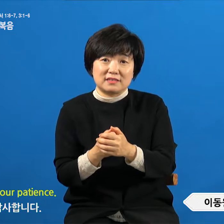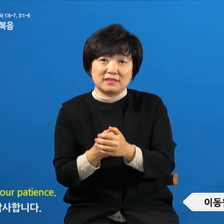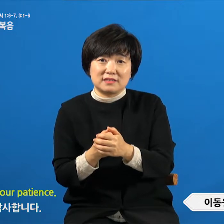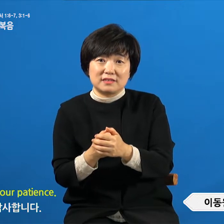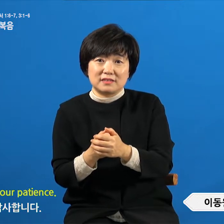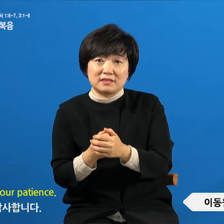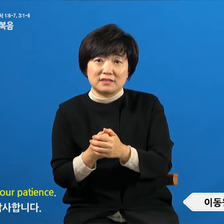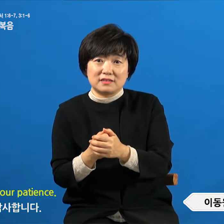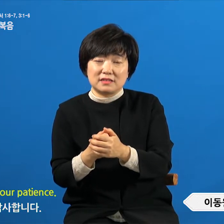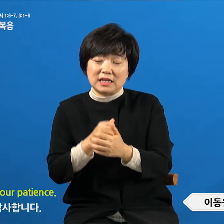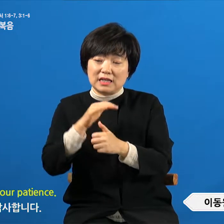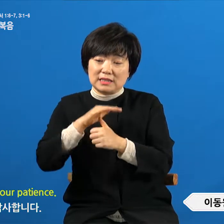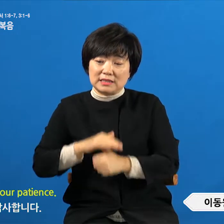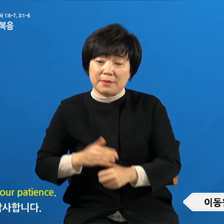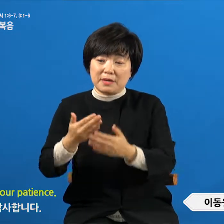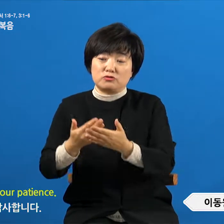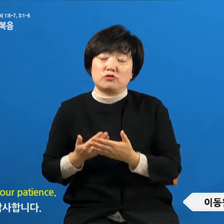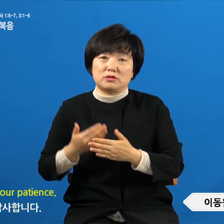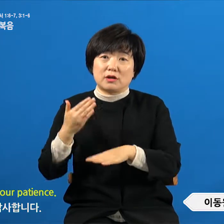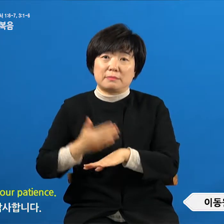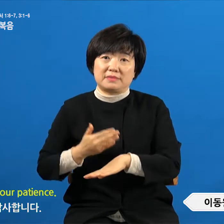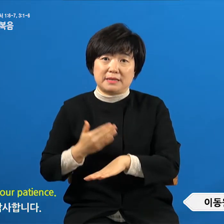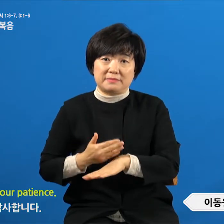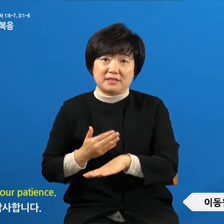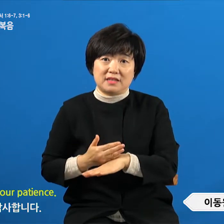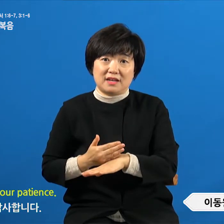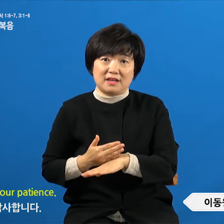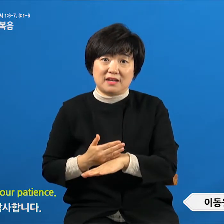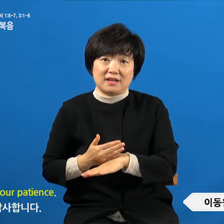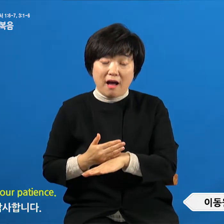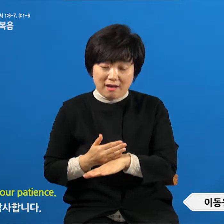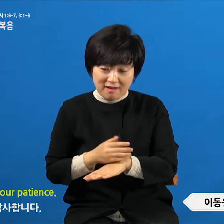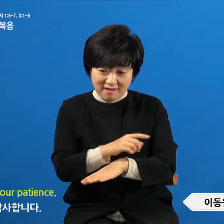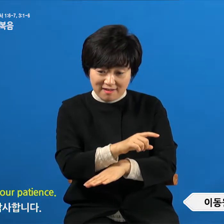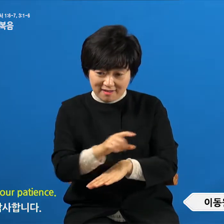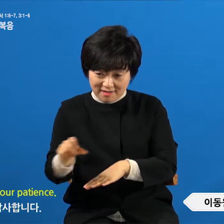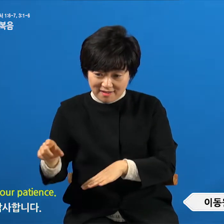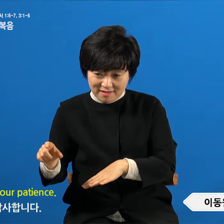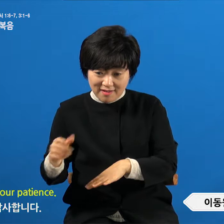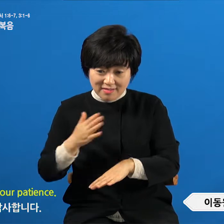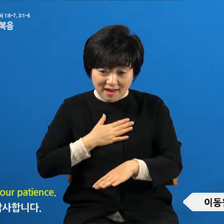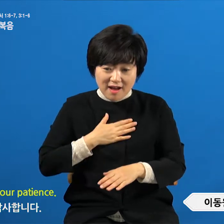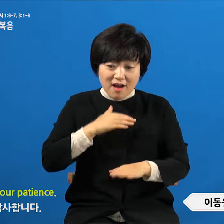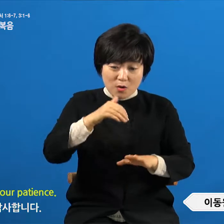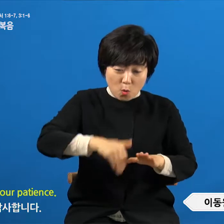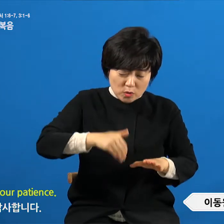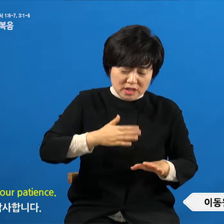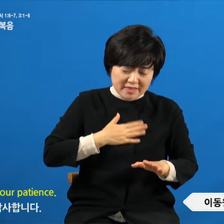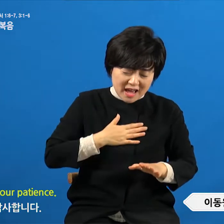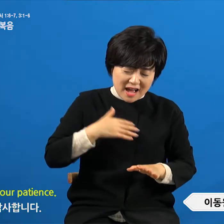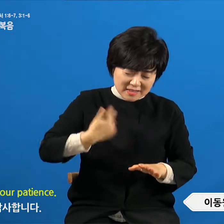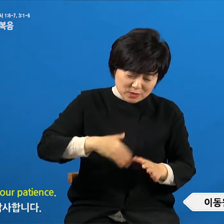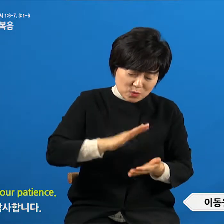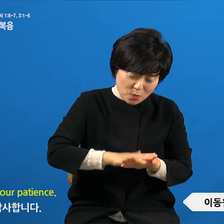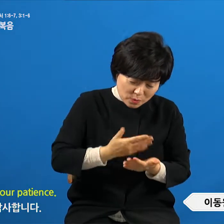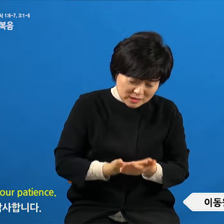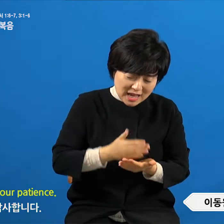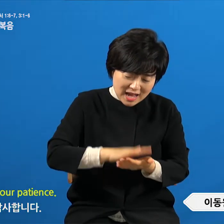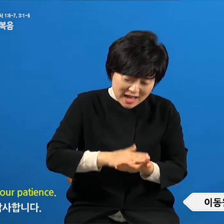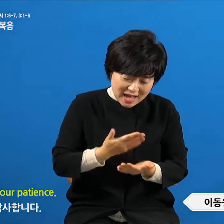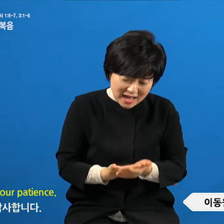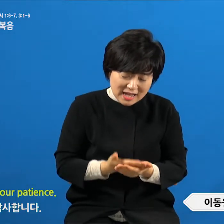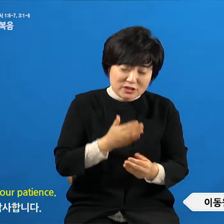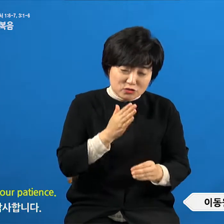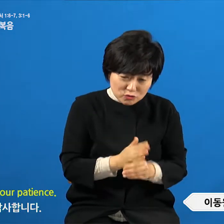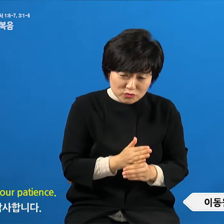patience. 참아주셔서 감사합니다. 이렇게 설명합니다. 우리도 그렇지만 우리가 길 가다가